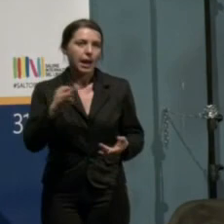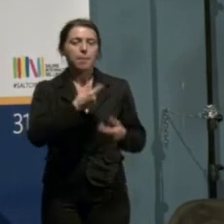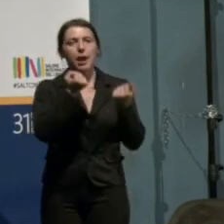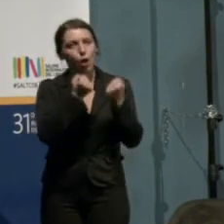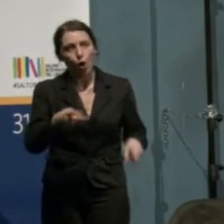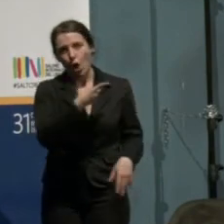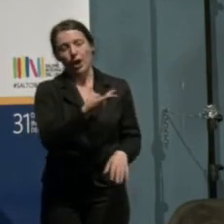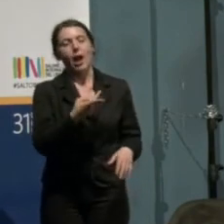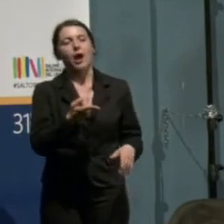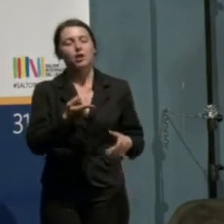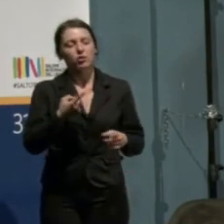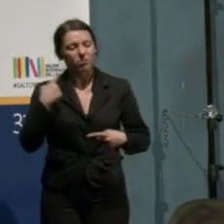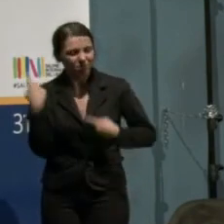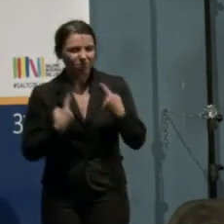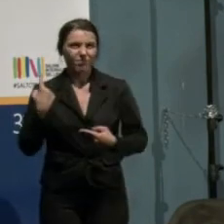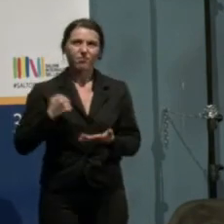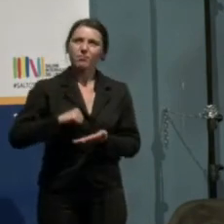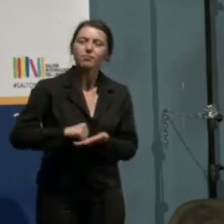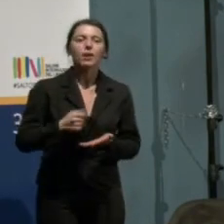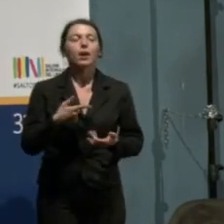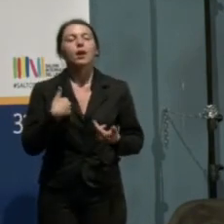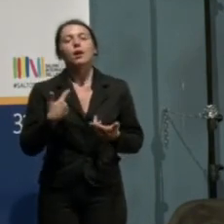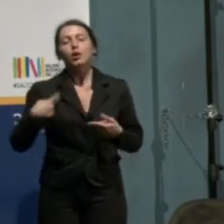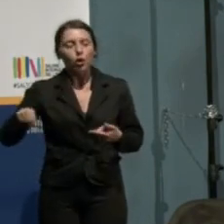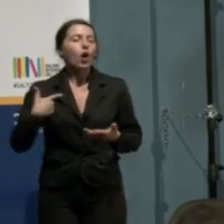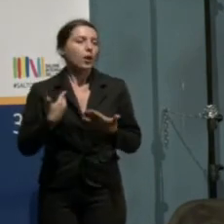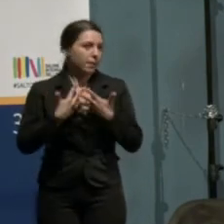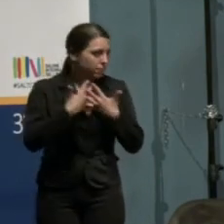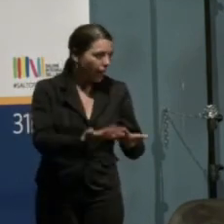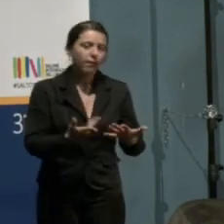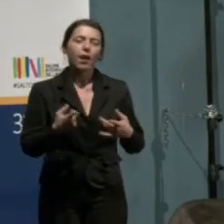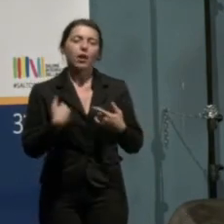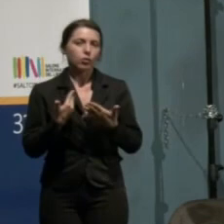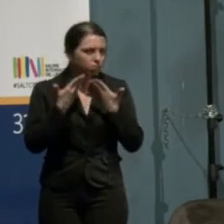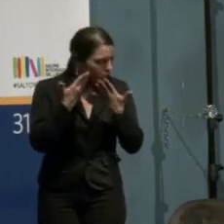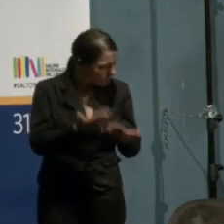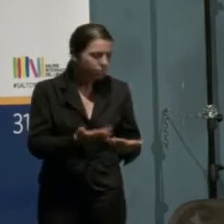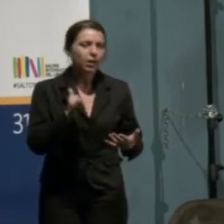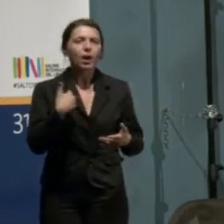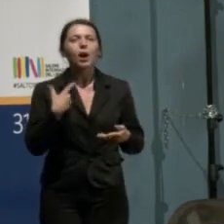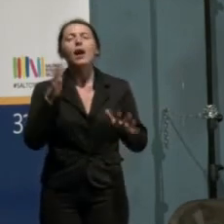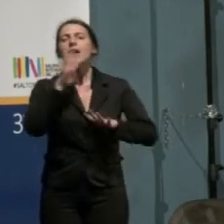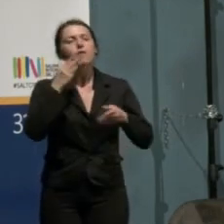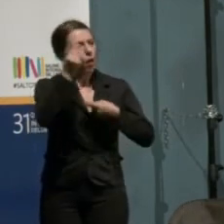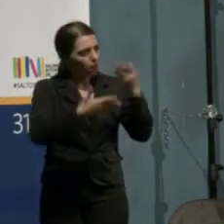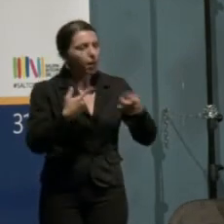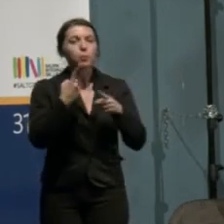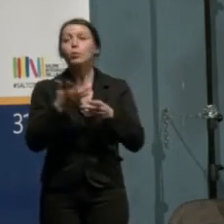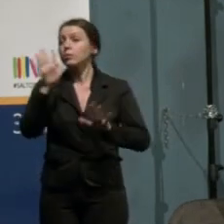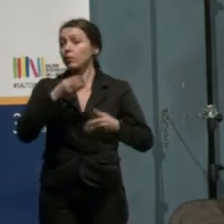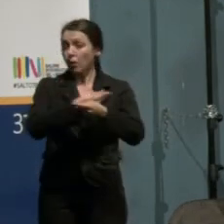coraggio e la vostra determinazione la nostra non mancheranno mancherà il nostro affetto vi ci terremo informati e vi terremo informati